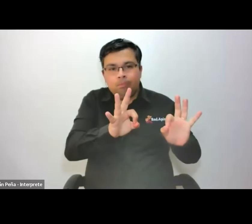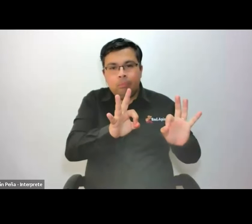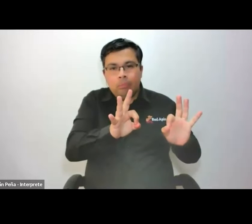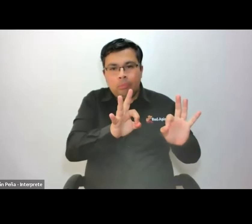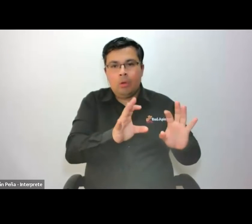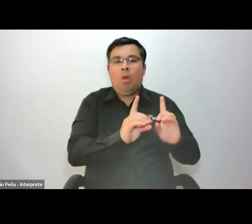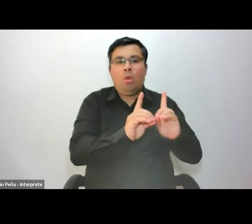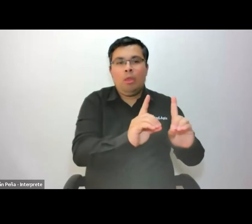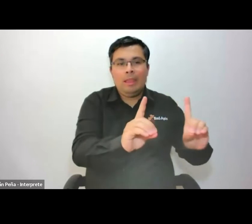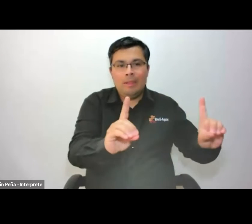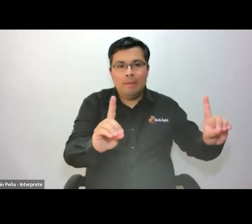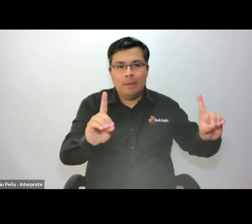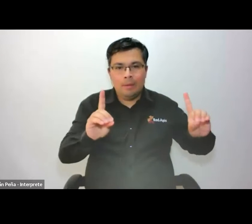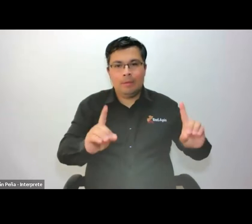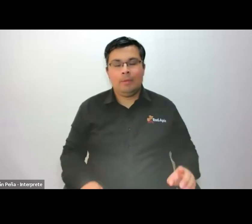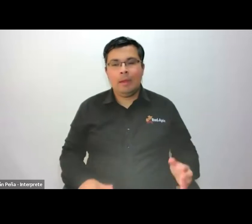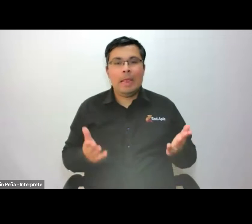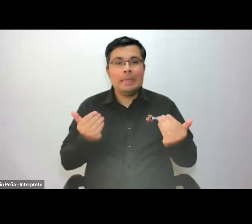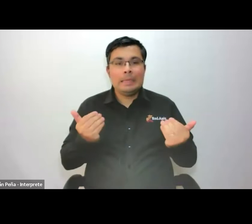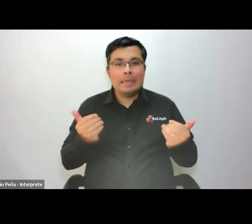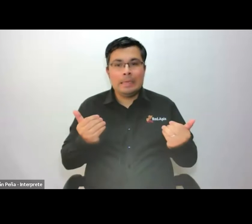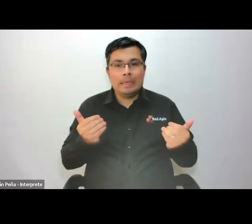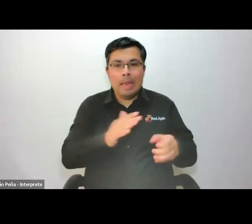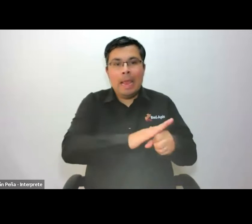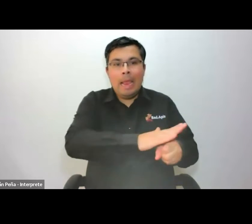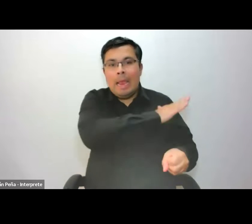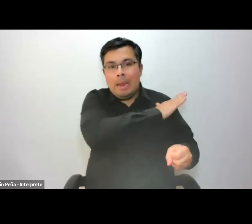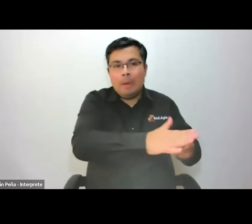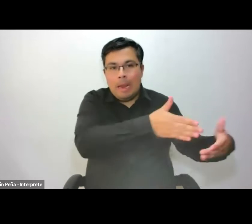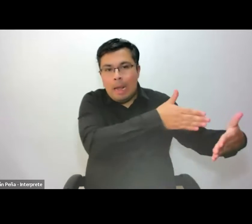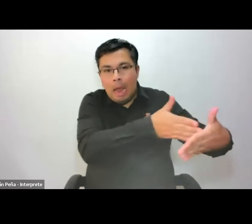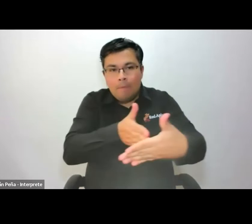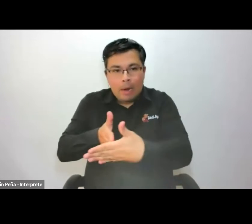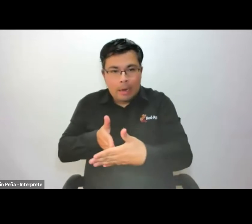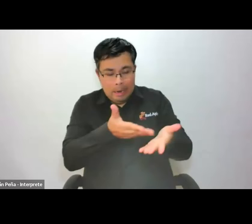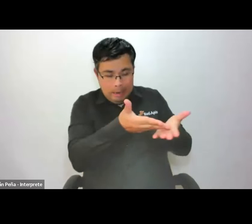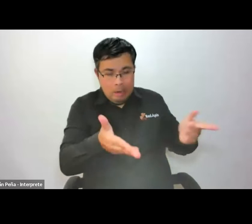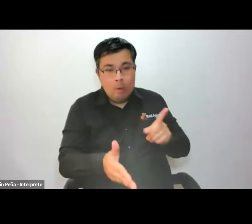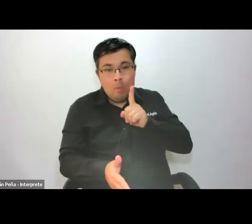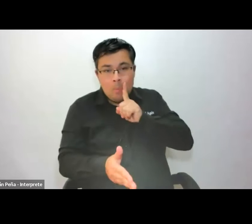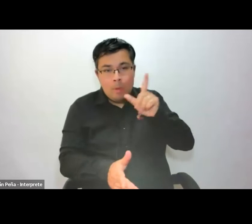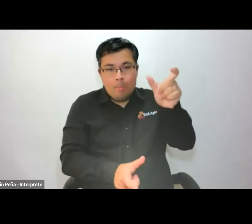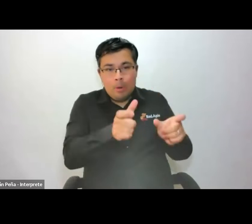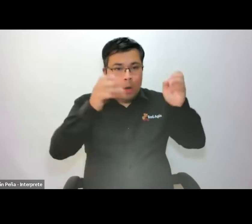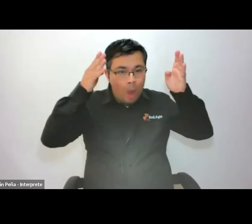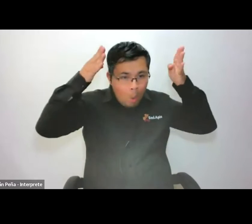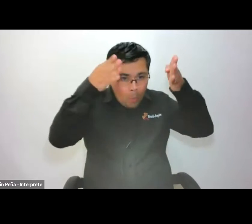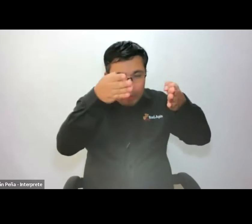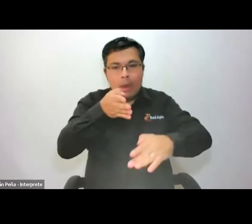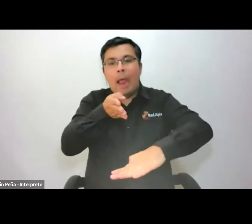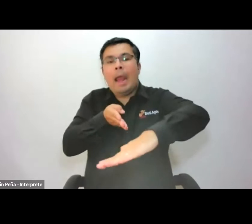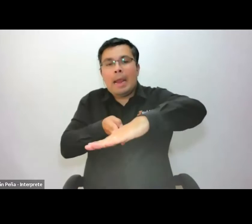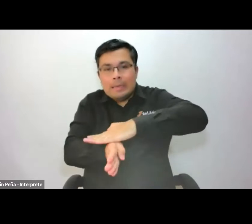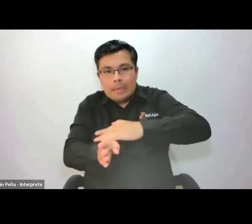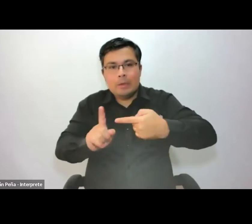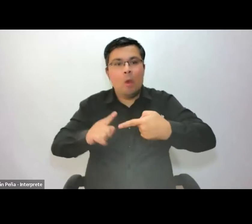necesita mitigar, erradicar las barreras que tienen las personas autistas al acceso al aprendizaje y a la